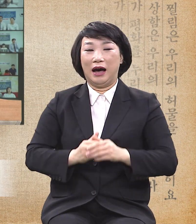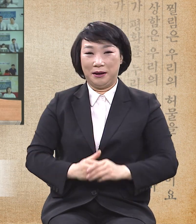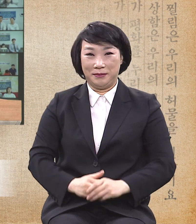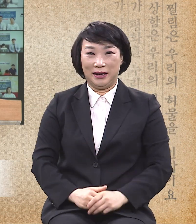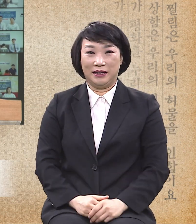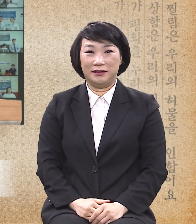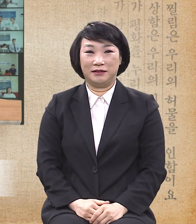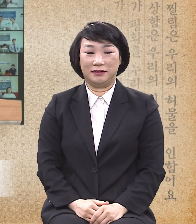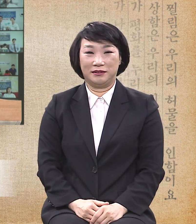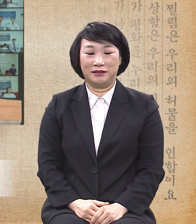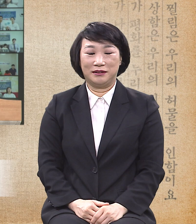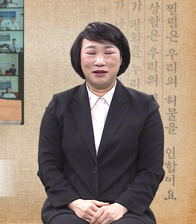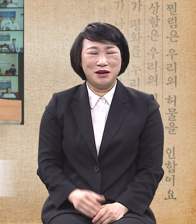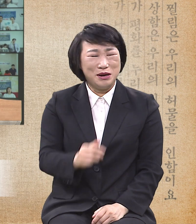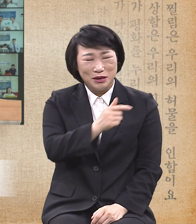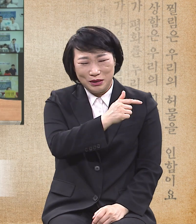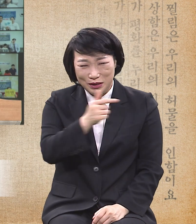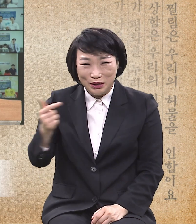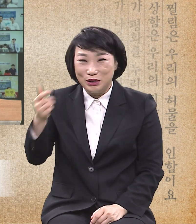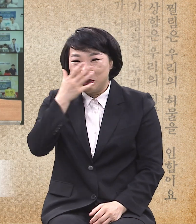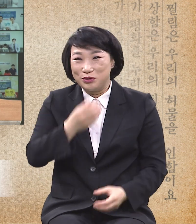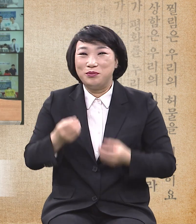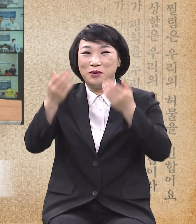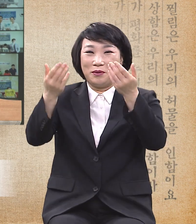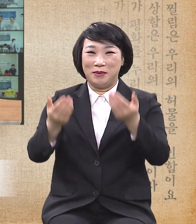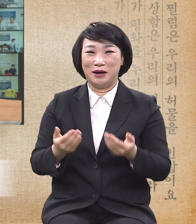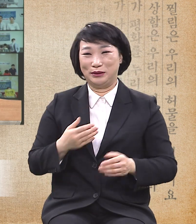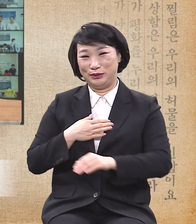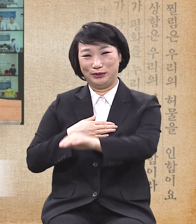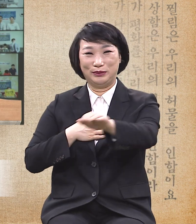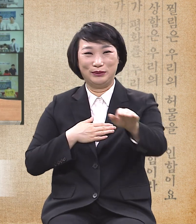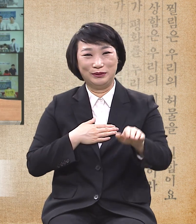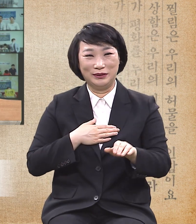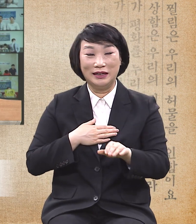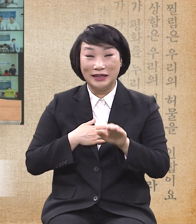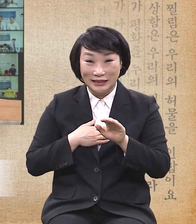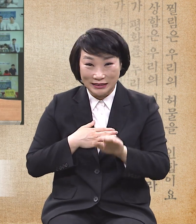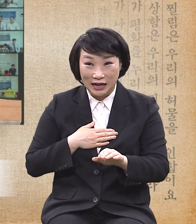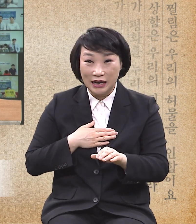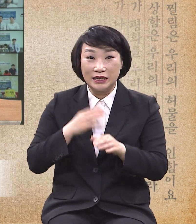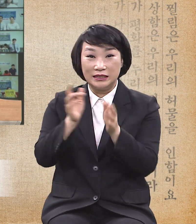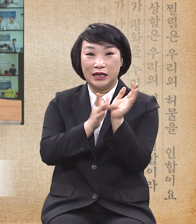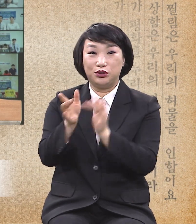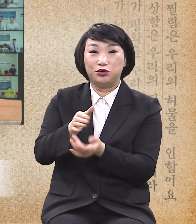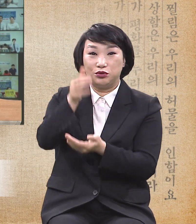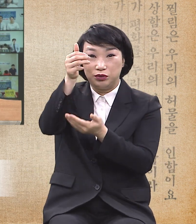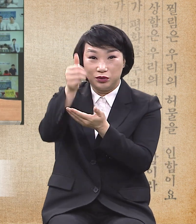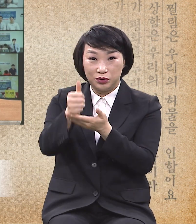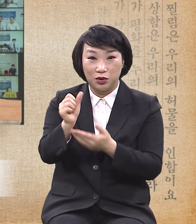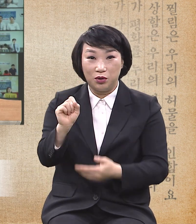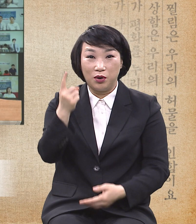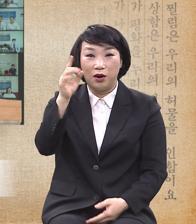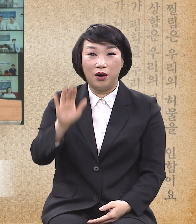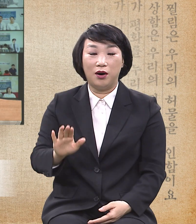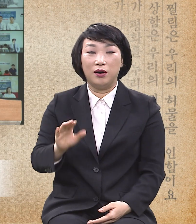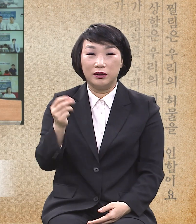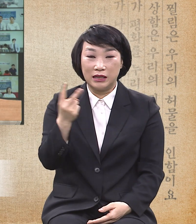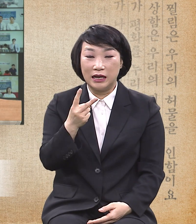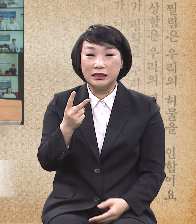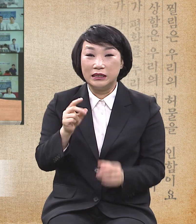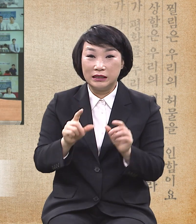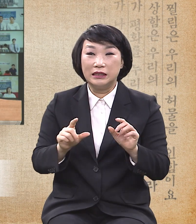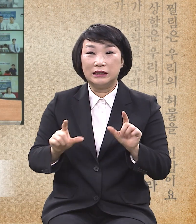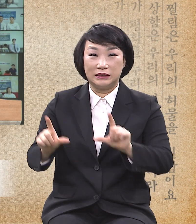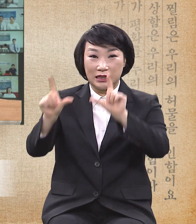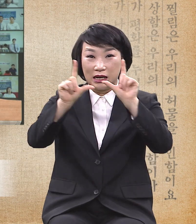구원받았습니다. 어마어마한 축복입니다. 그러므로 예수 그리스도로 다시